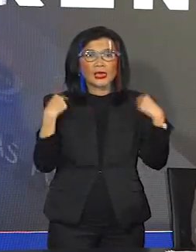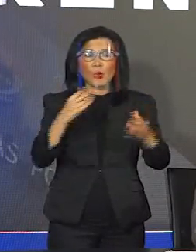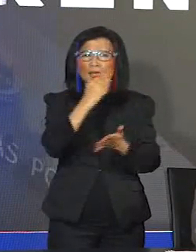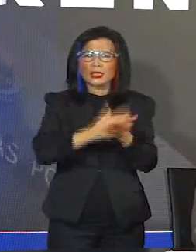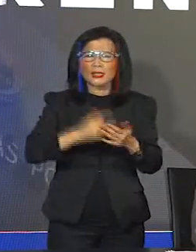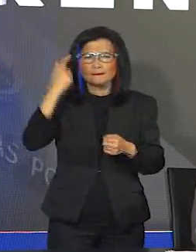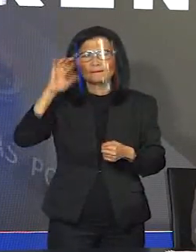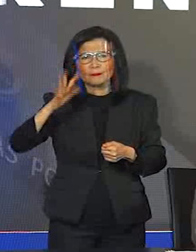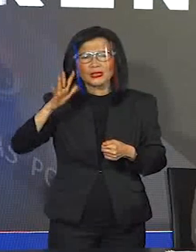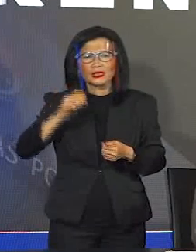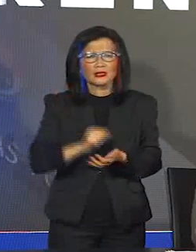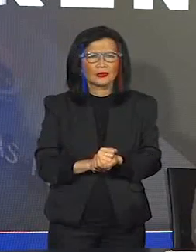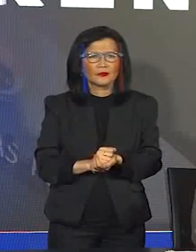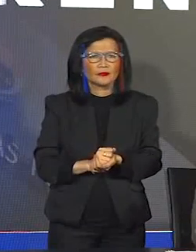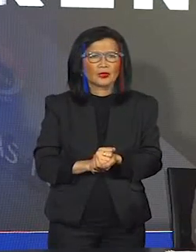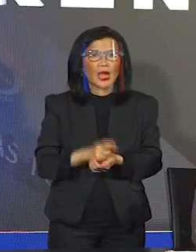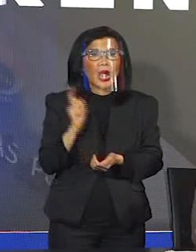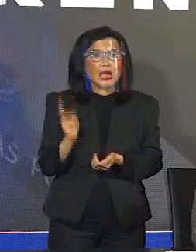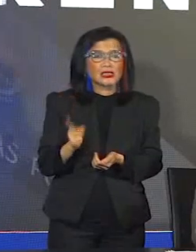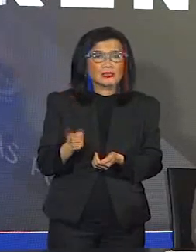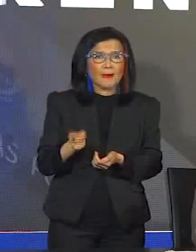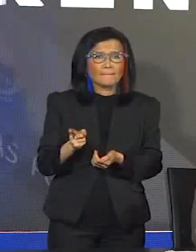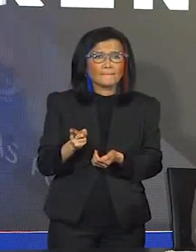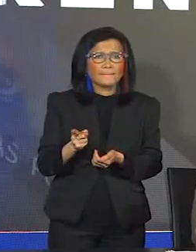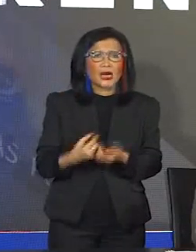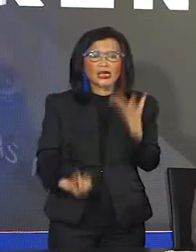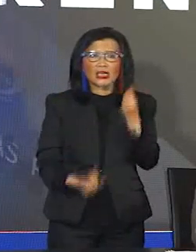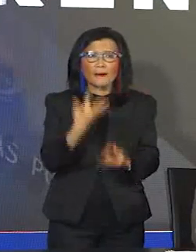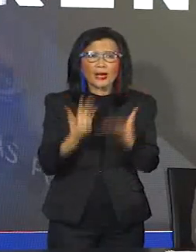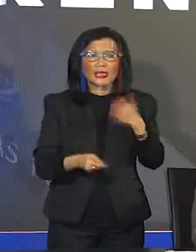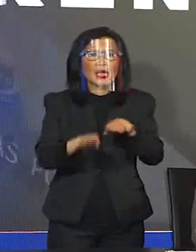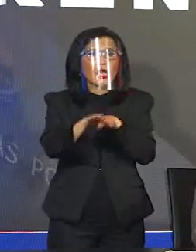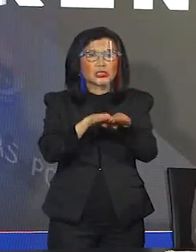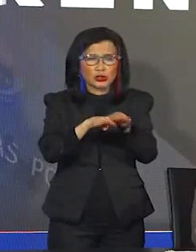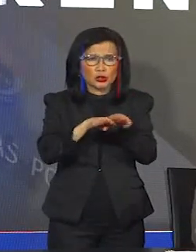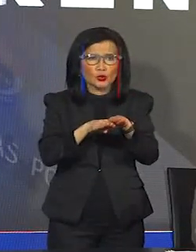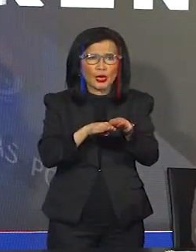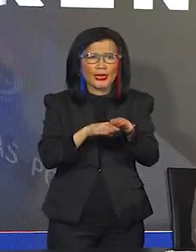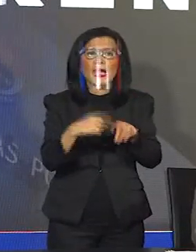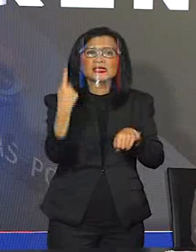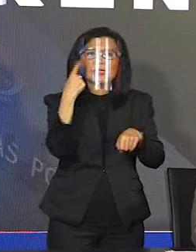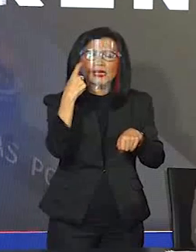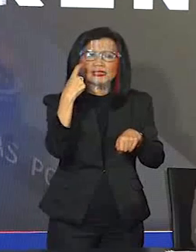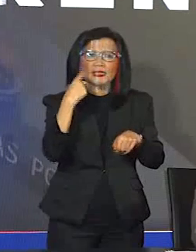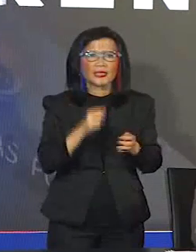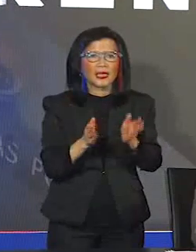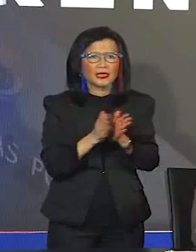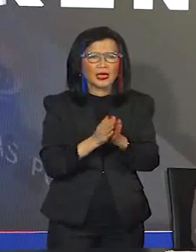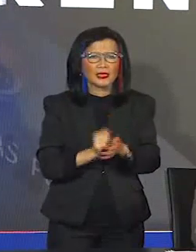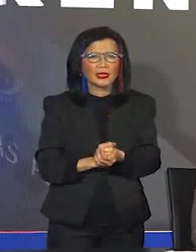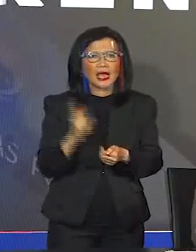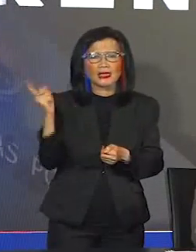menduga bahwa penyebab kebakaran sesuai keterangan saksi